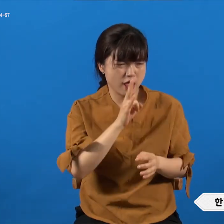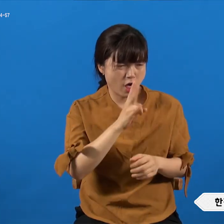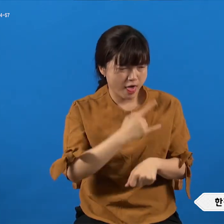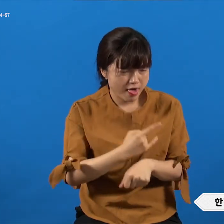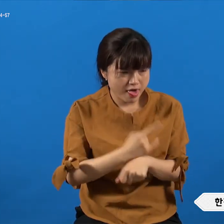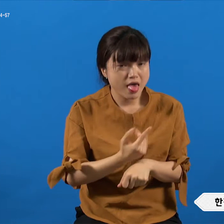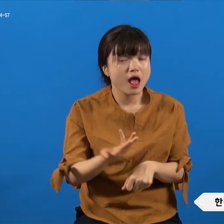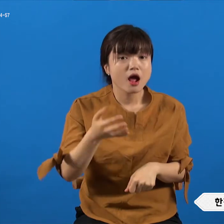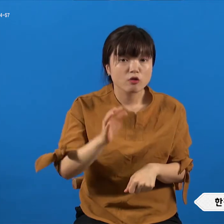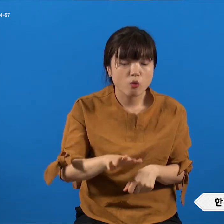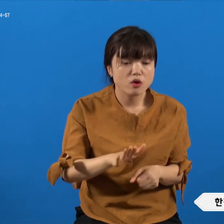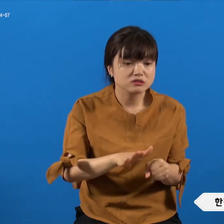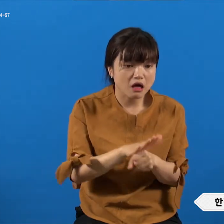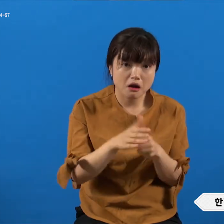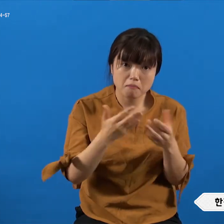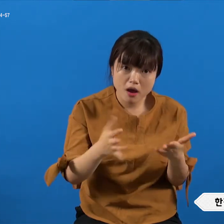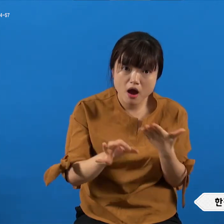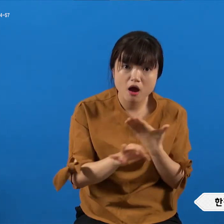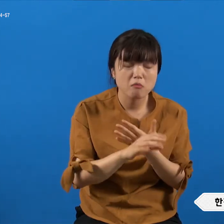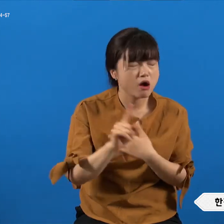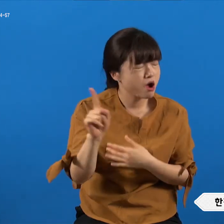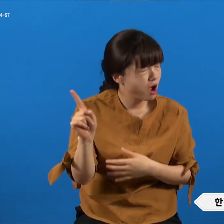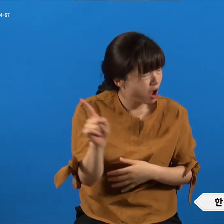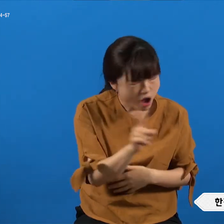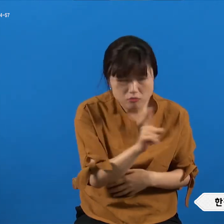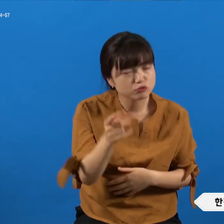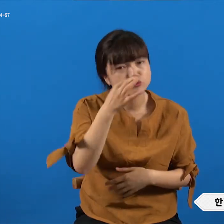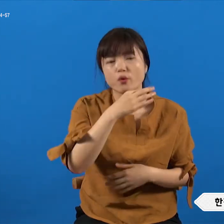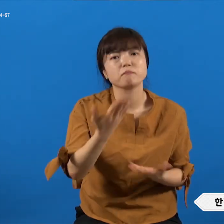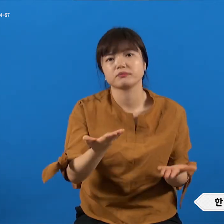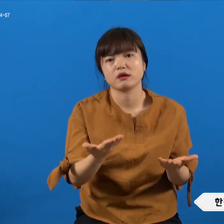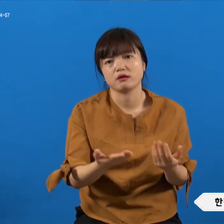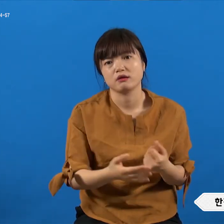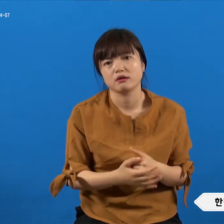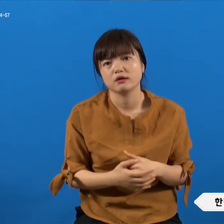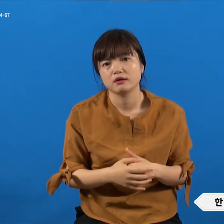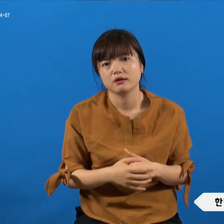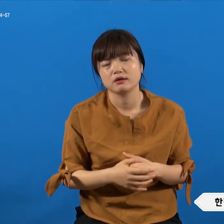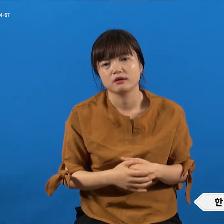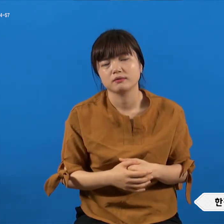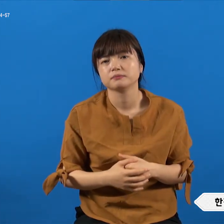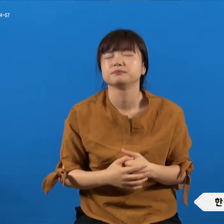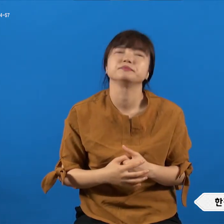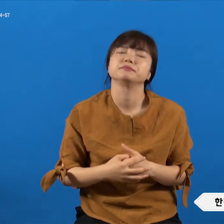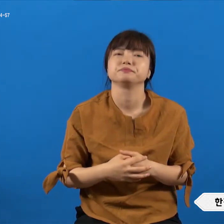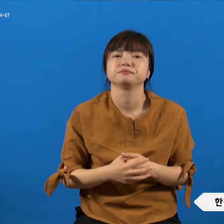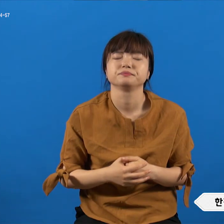그래 봤자 사랑이 없으면 나는 아무것도 아니다. nothing이다.